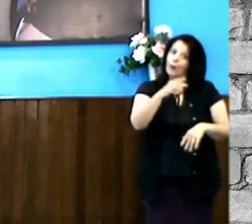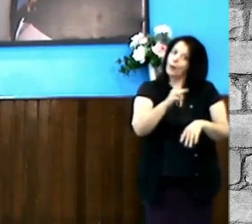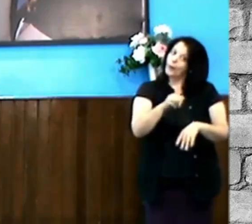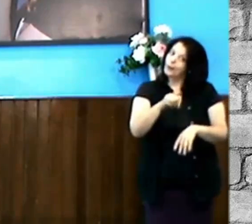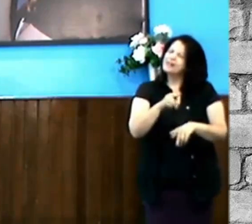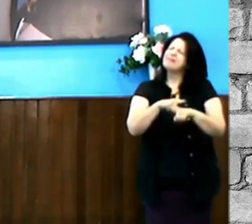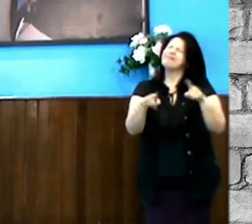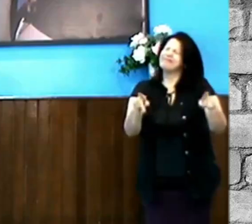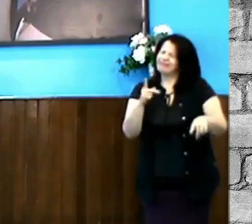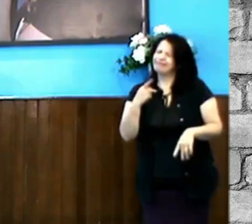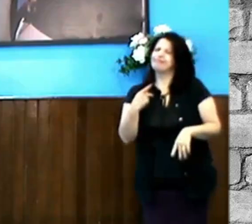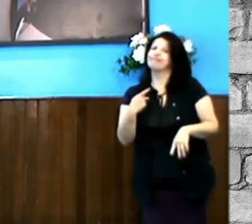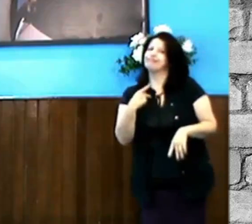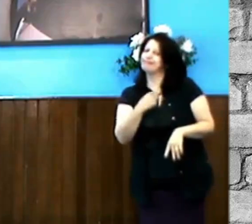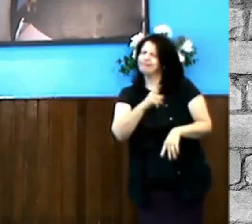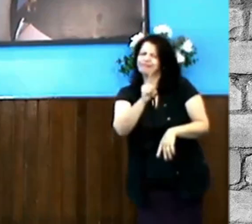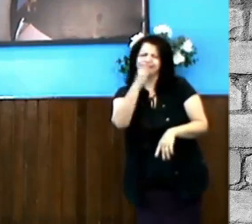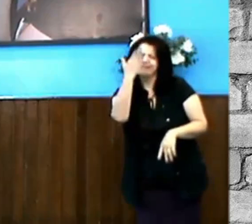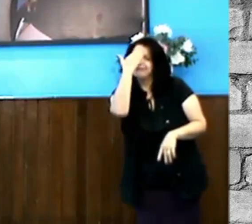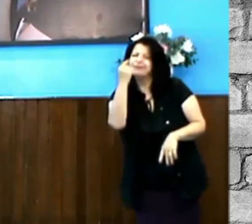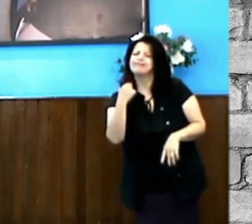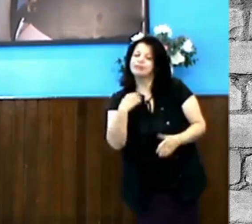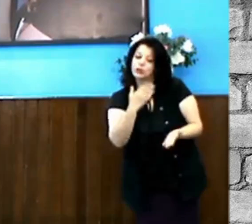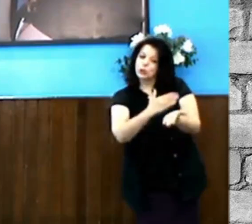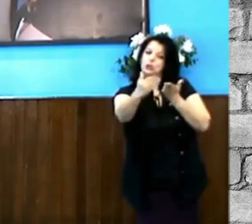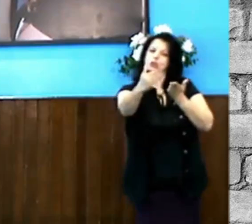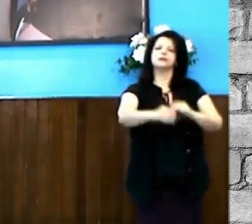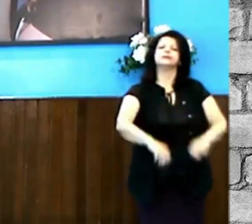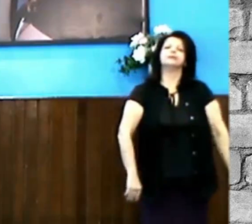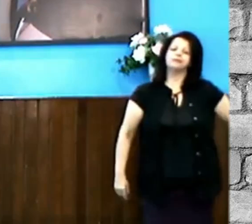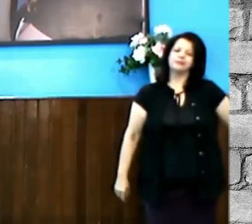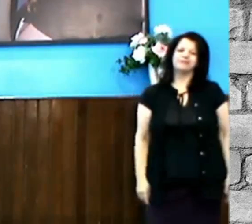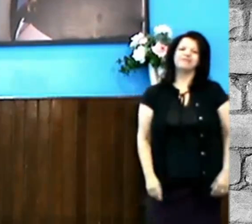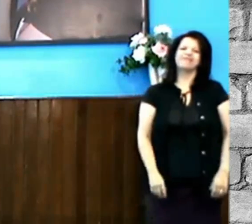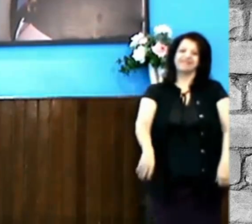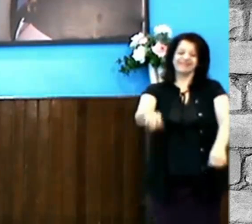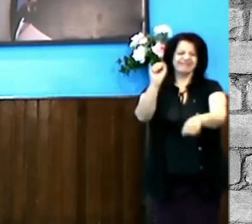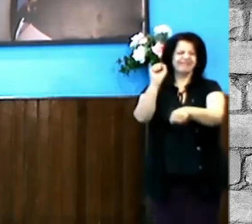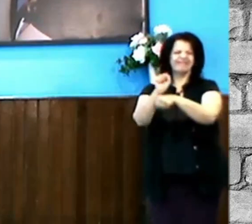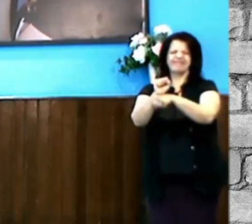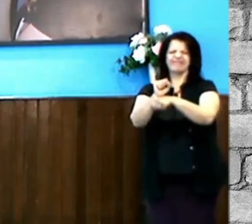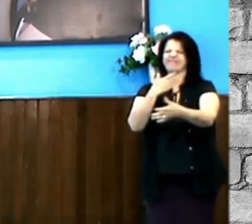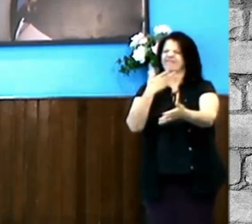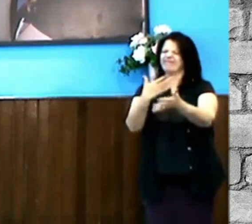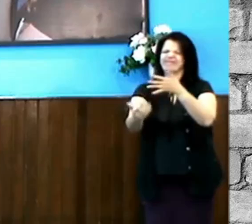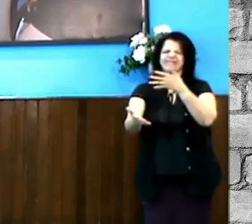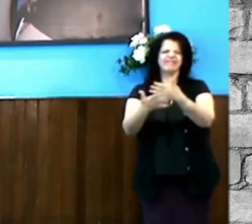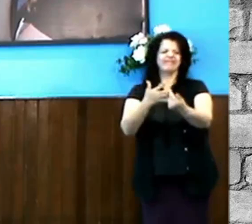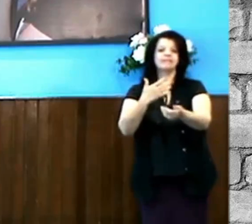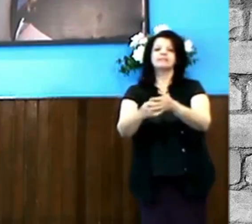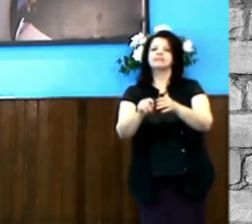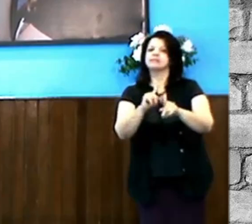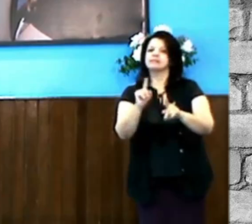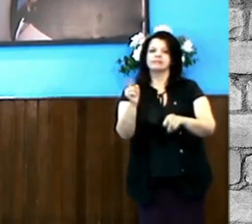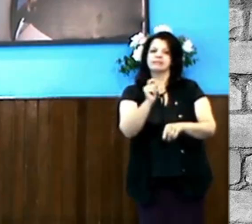mas pastor, olha, você não sabe o que eu passei, hein? Eu esperava de qualquer um